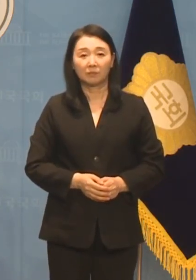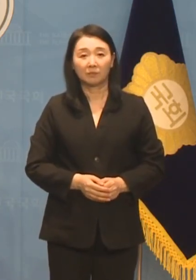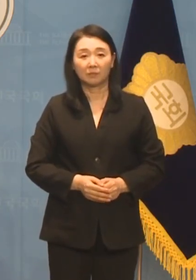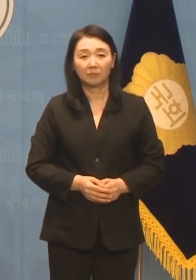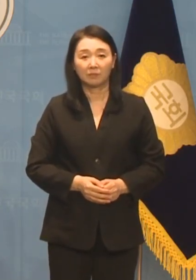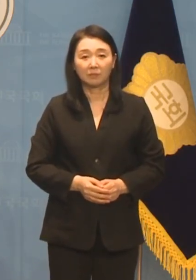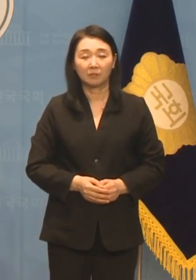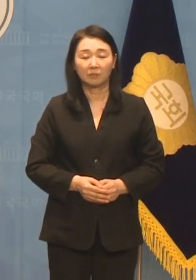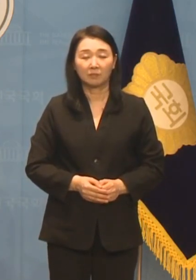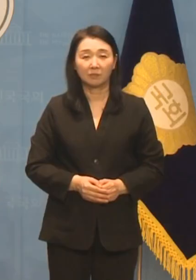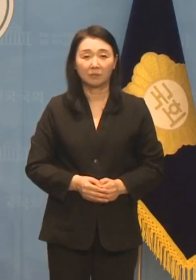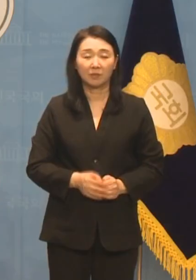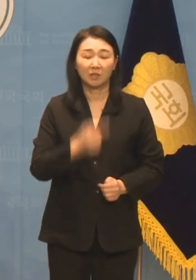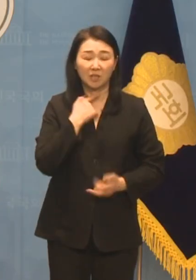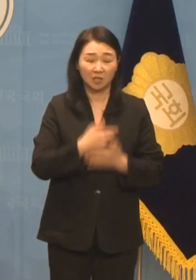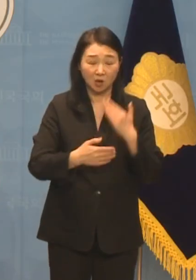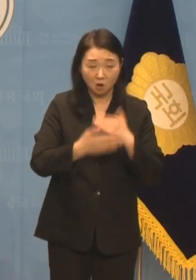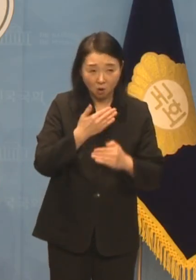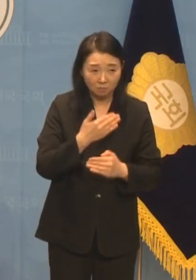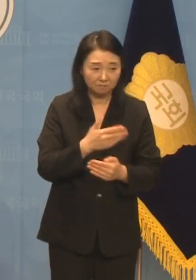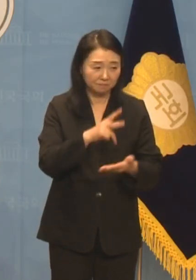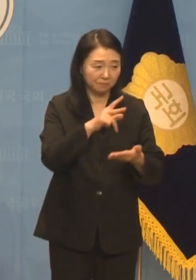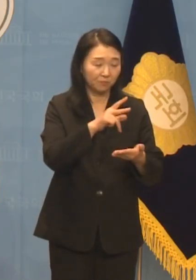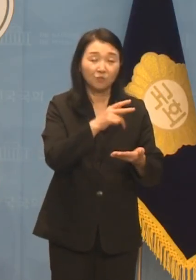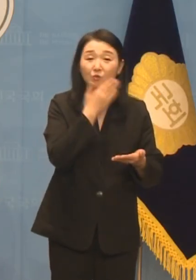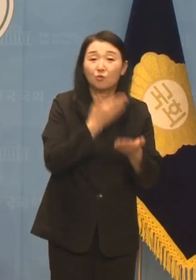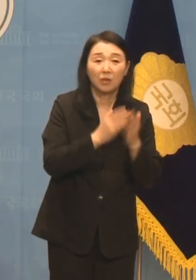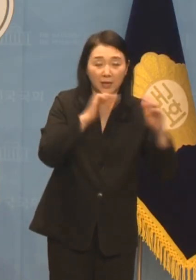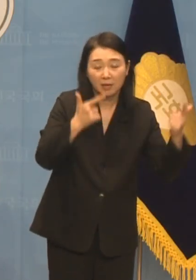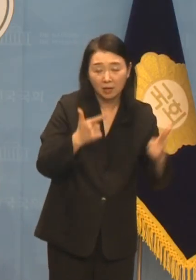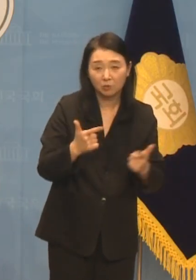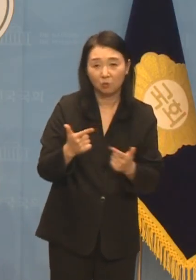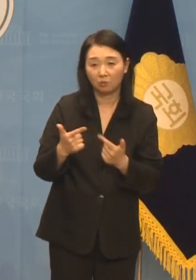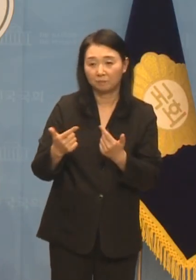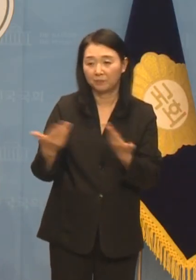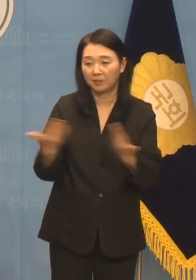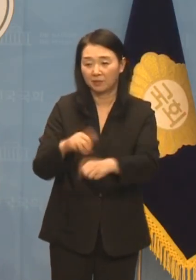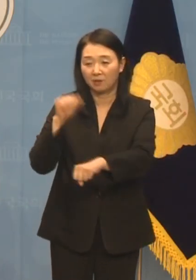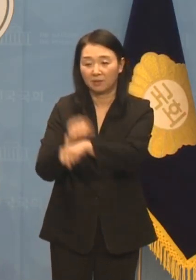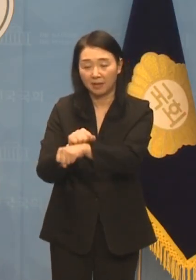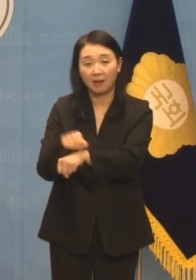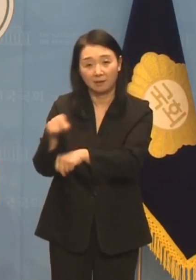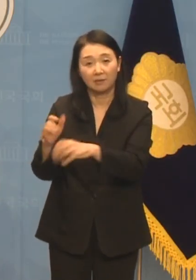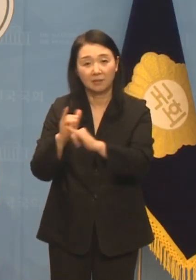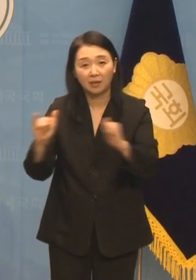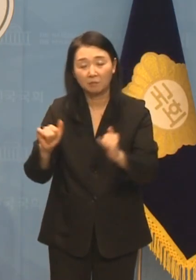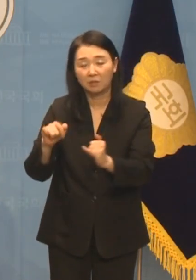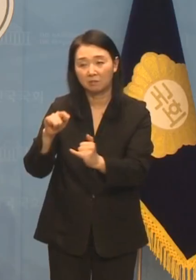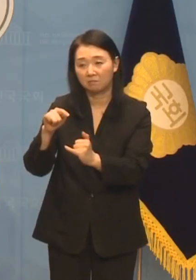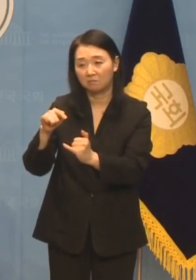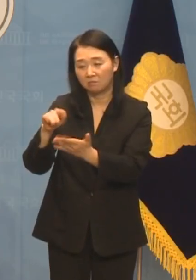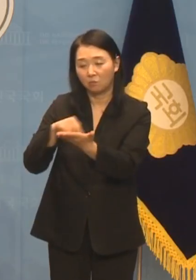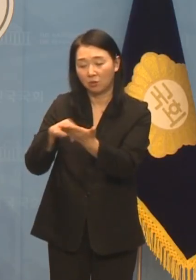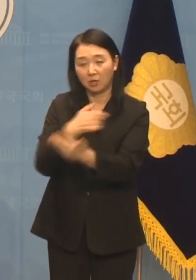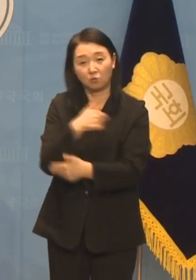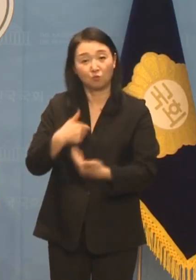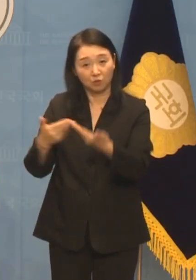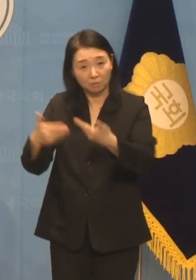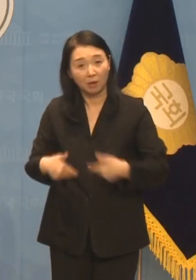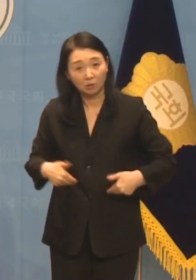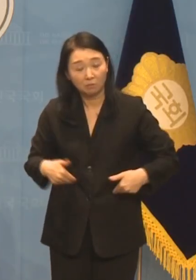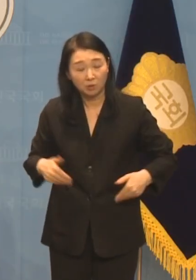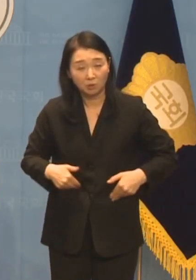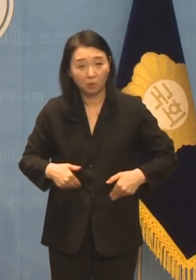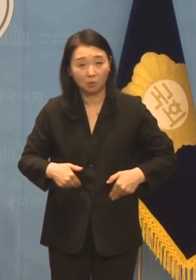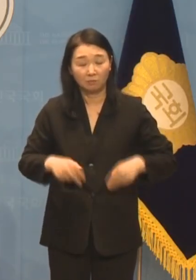연차가 아니라 성과가 좋은 사람이 더 나은 보상을 받아야 합니다. 채용을